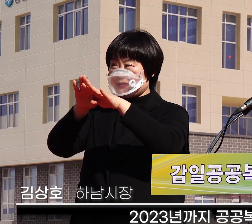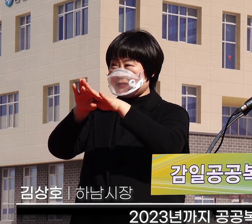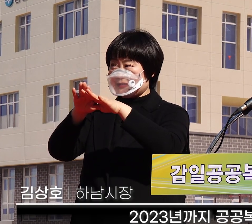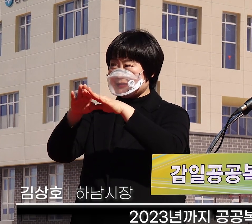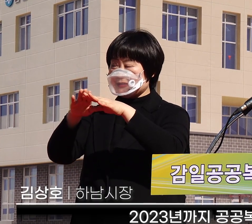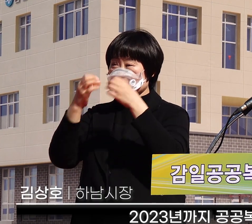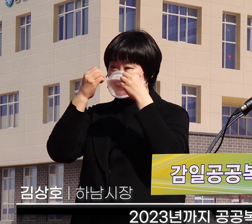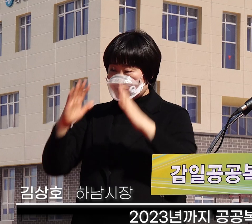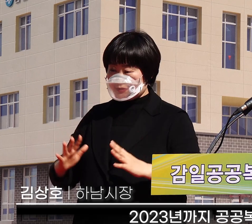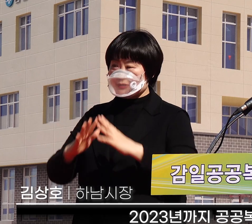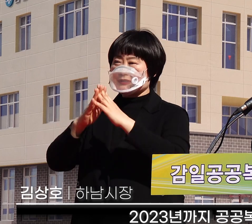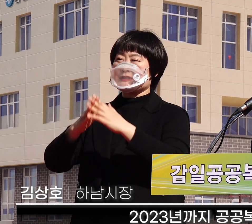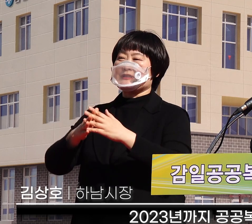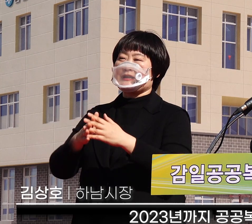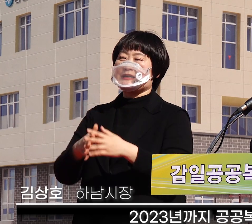2023년까지